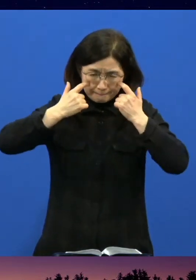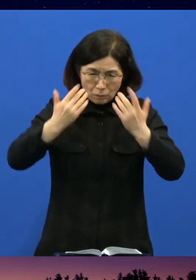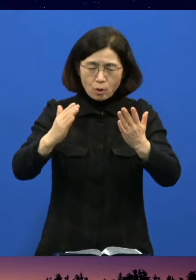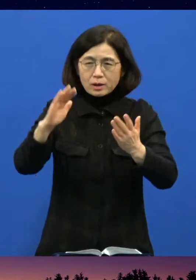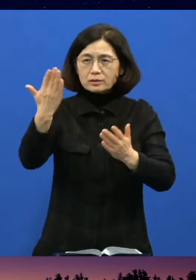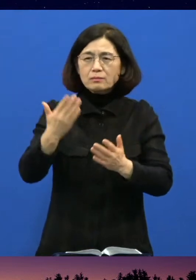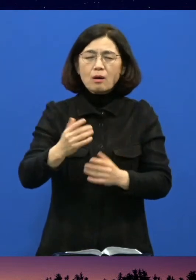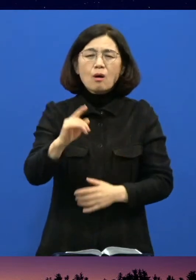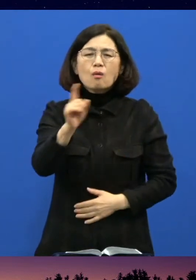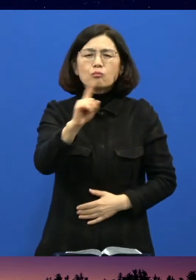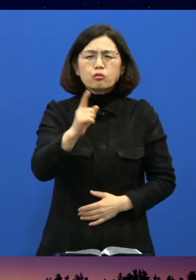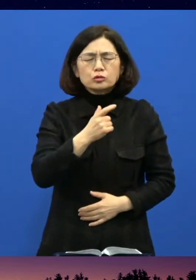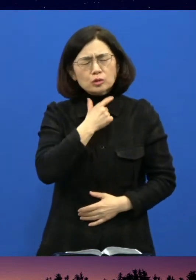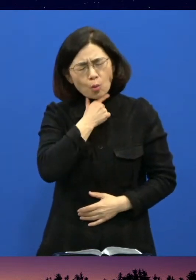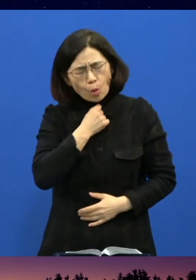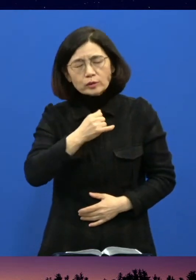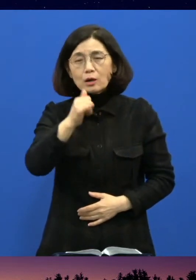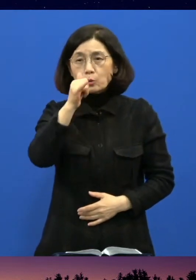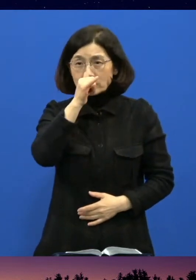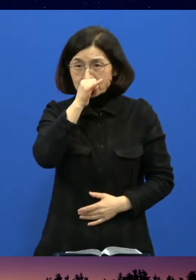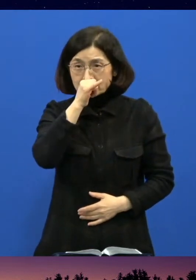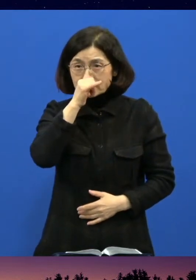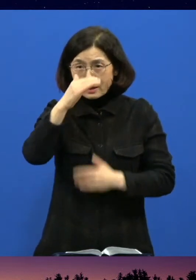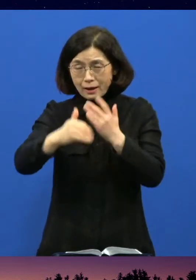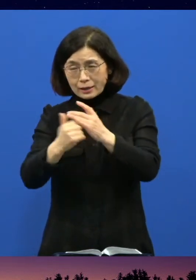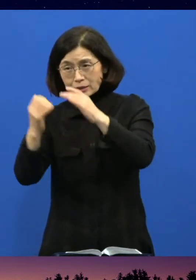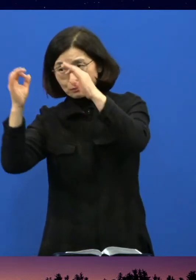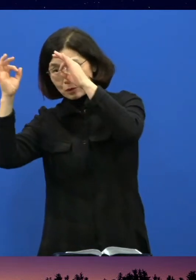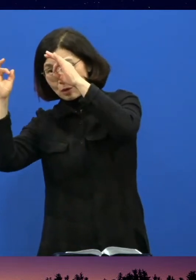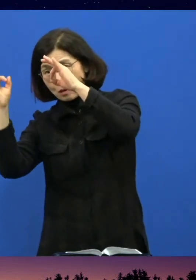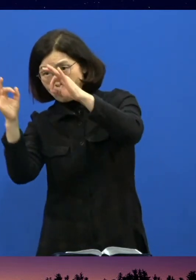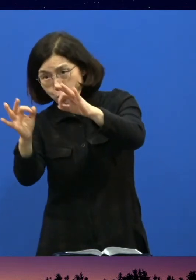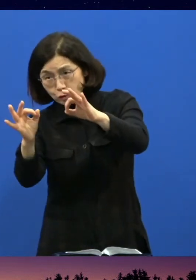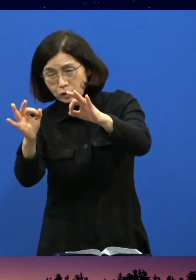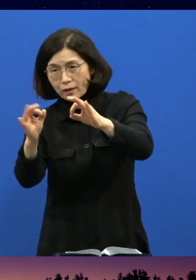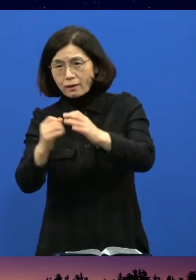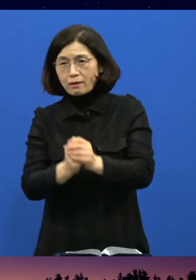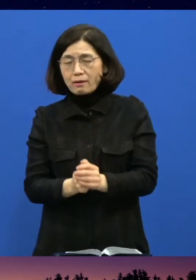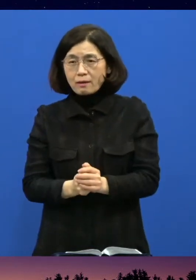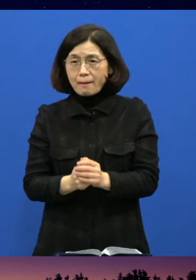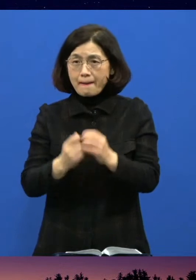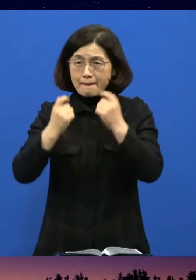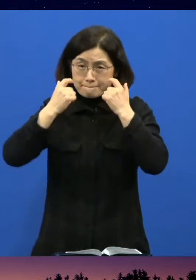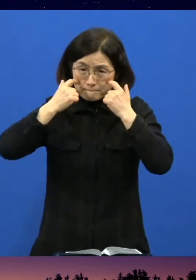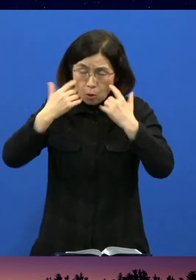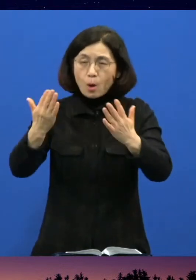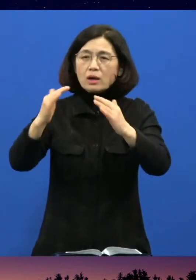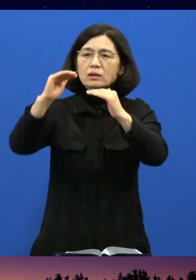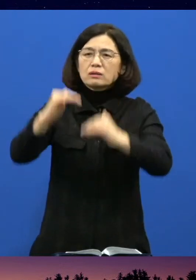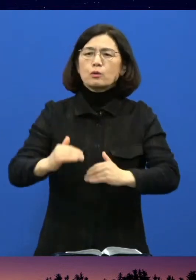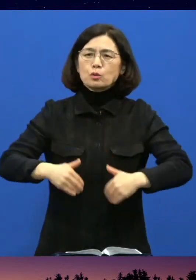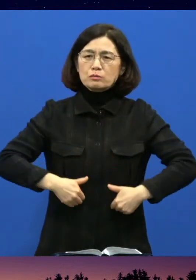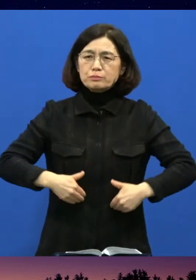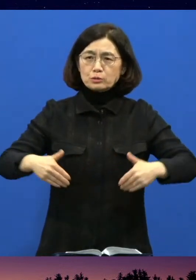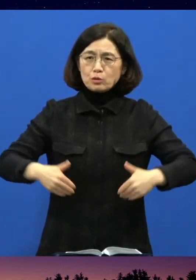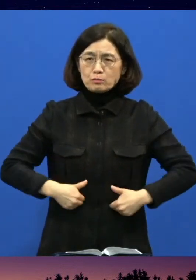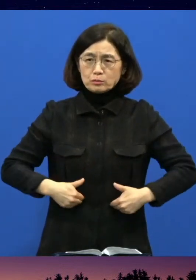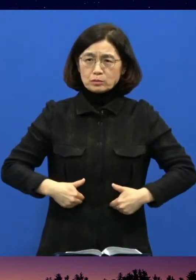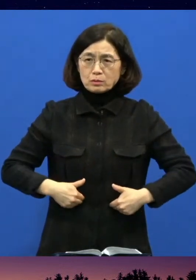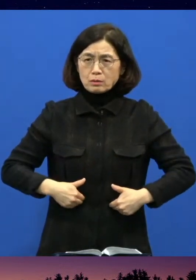무엇을 구하고 있는지를 하나님의 편에서 들을 때 응답을 하려고 해도 명확해야 되잖아요.